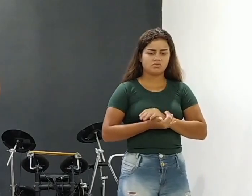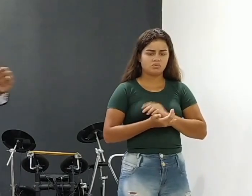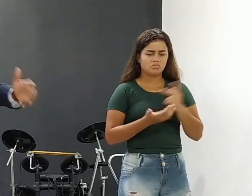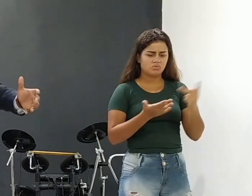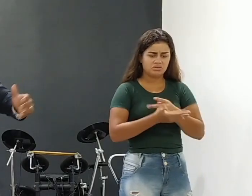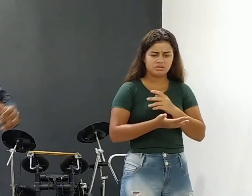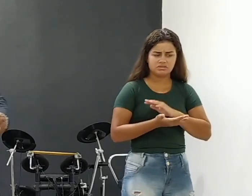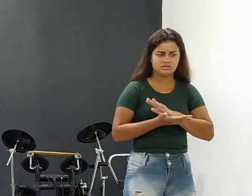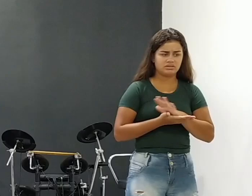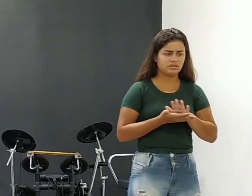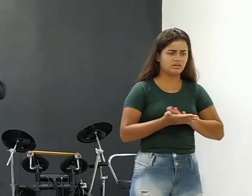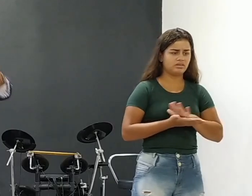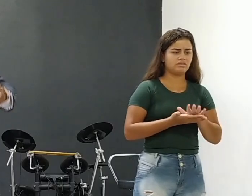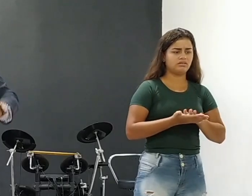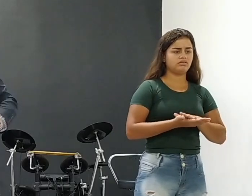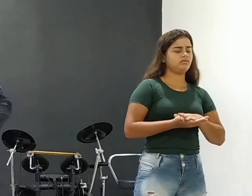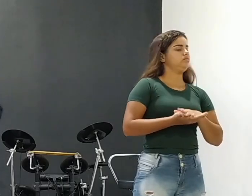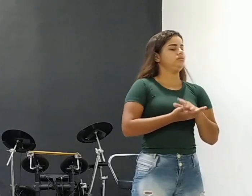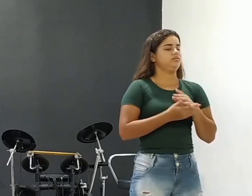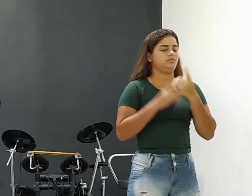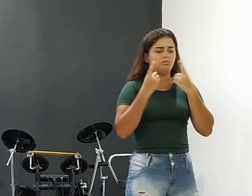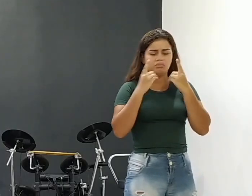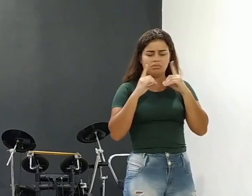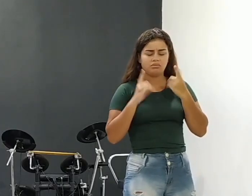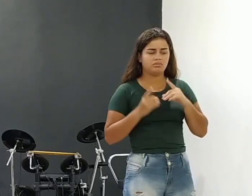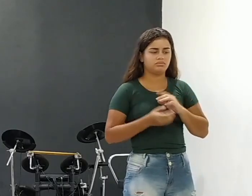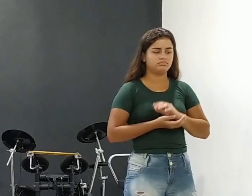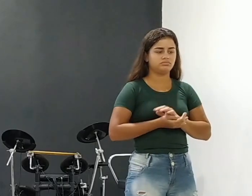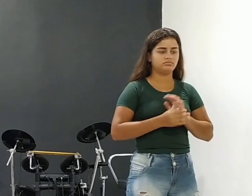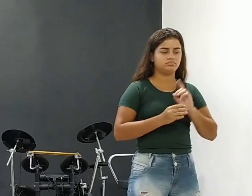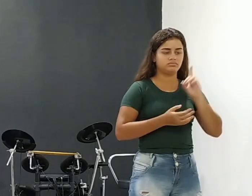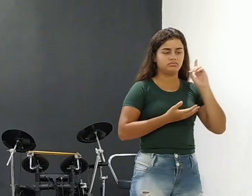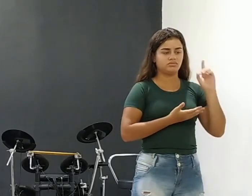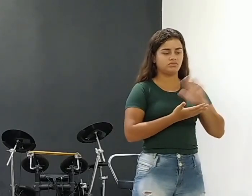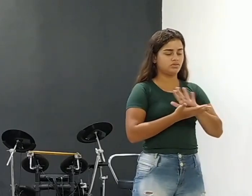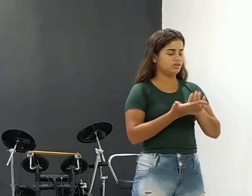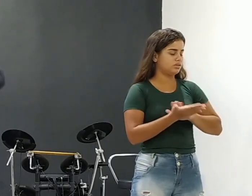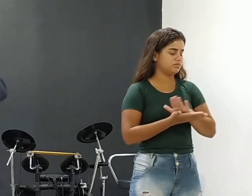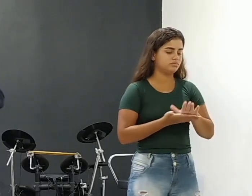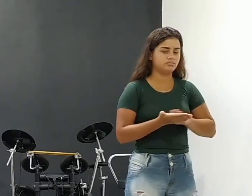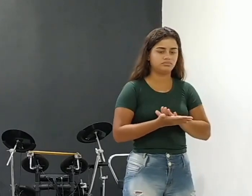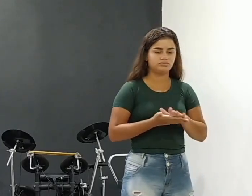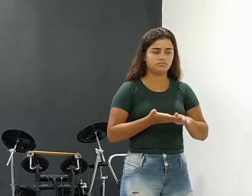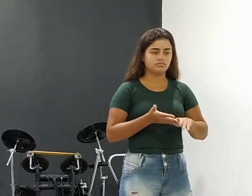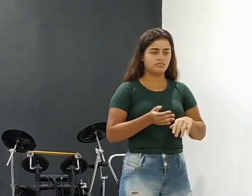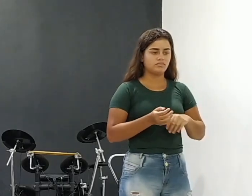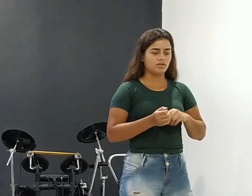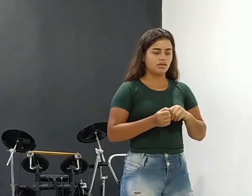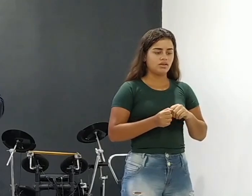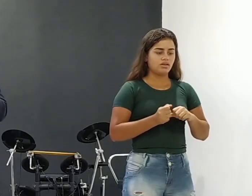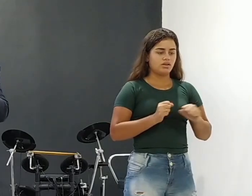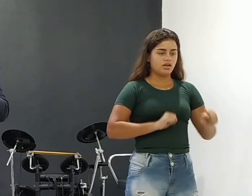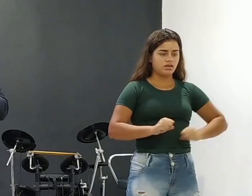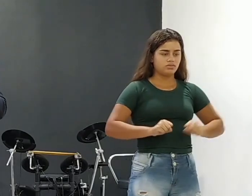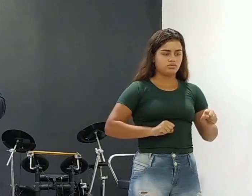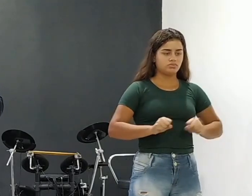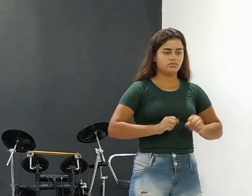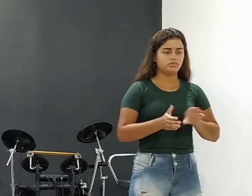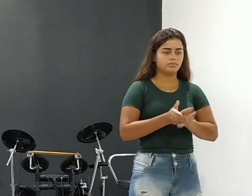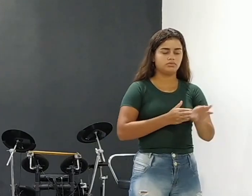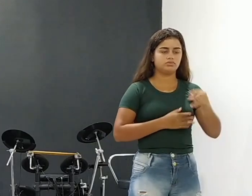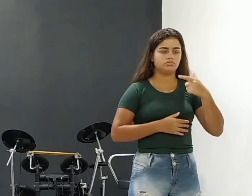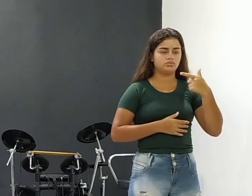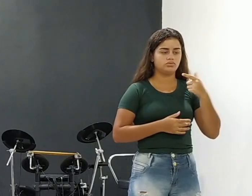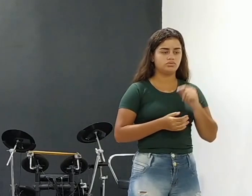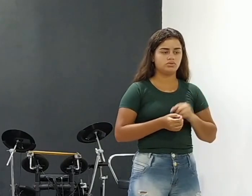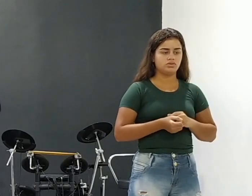nada, mas não blasfema, mas não fala mal de Deus? Deixa eu te falar uma coisa, Atos capítulo 2, o derramamento do Espírito